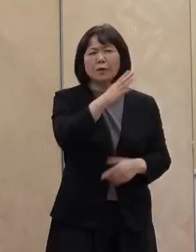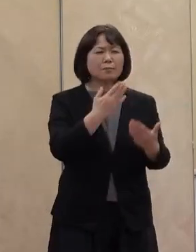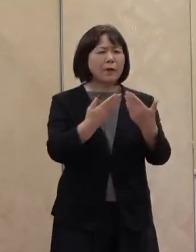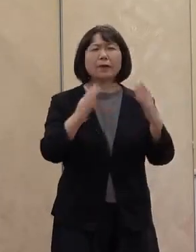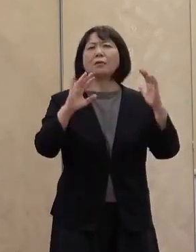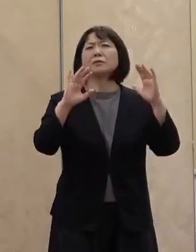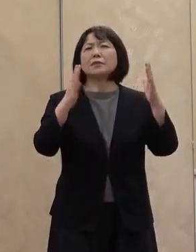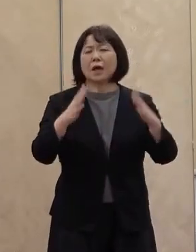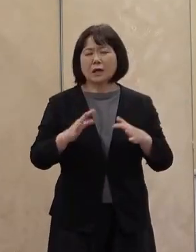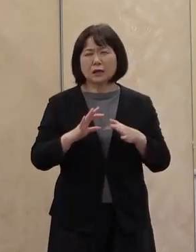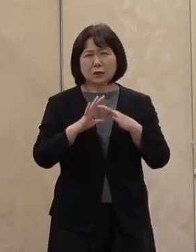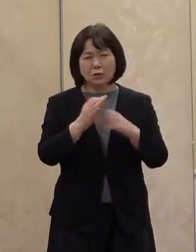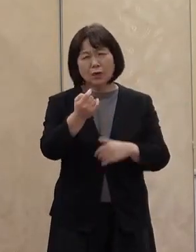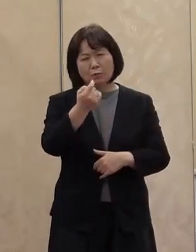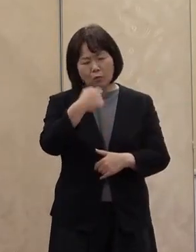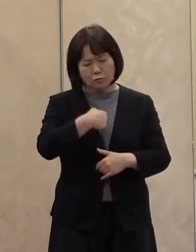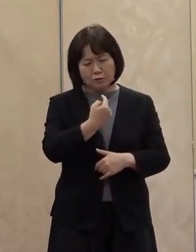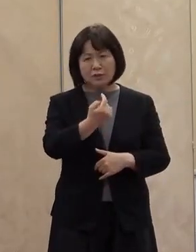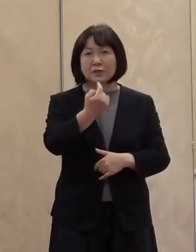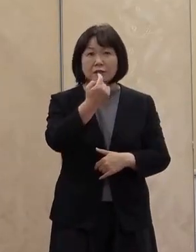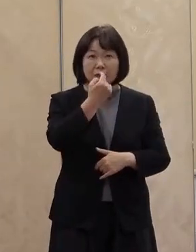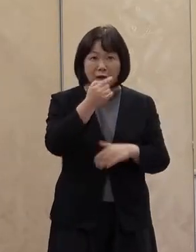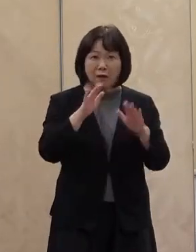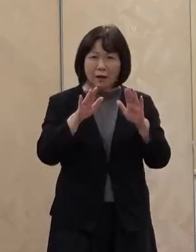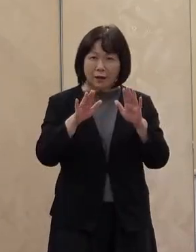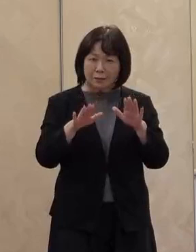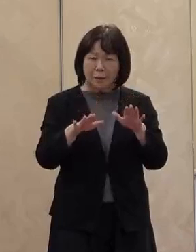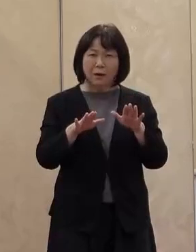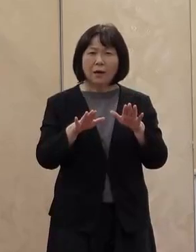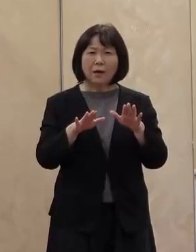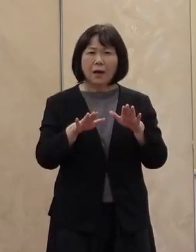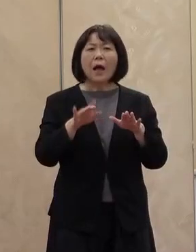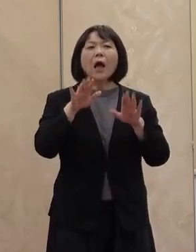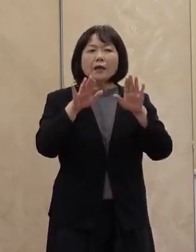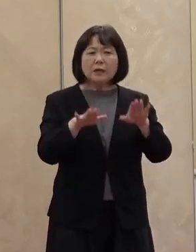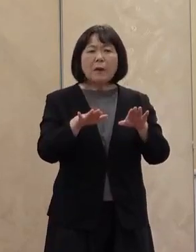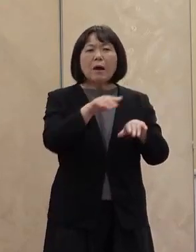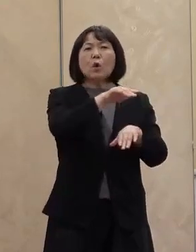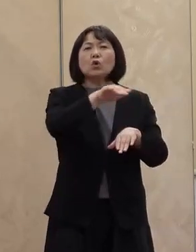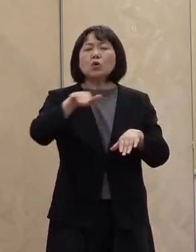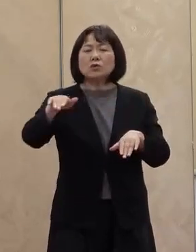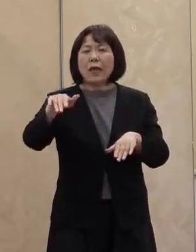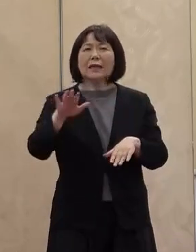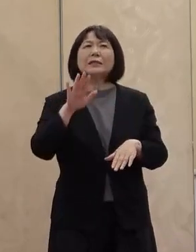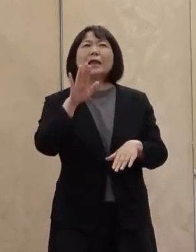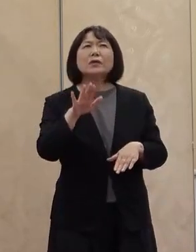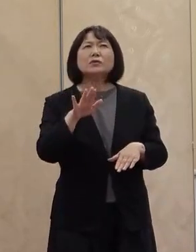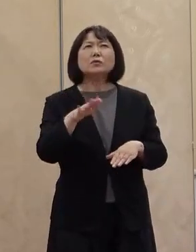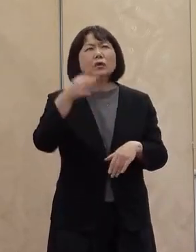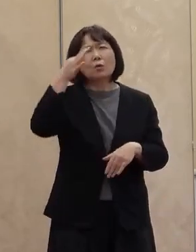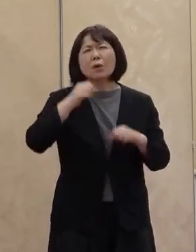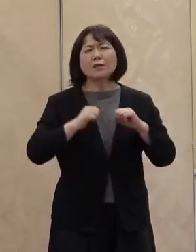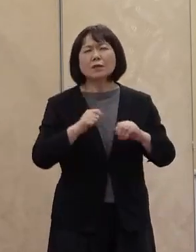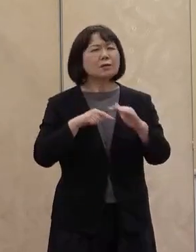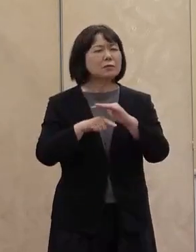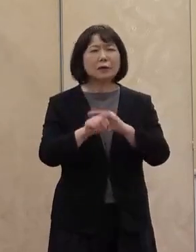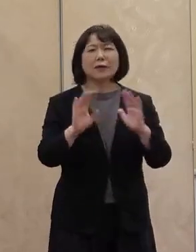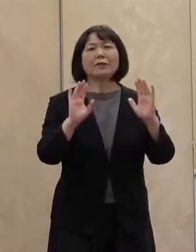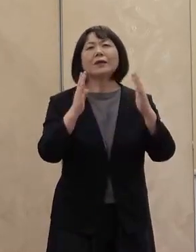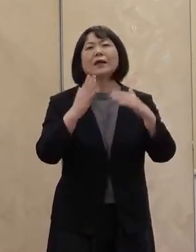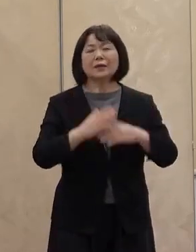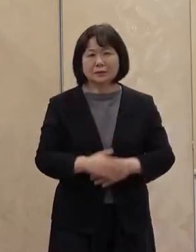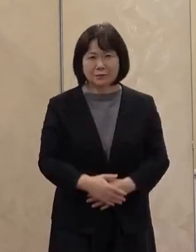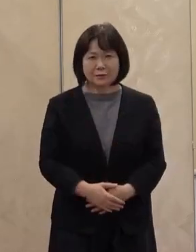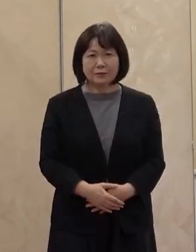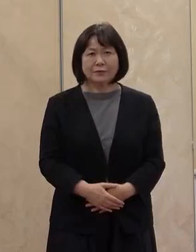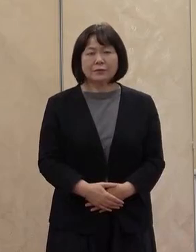僕自身が今このステージですと という評価をしているわけではない